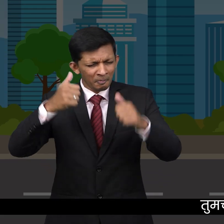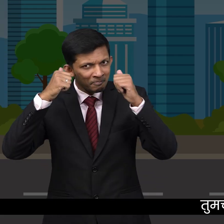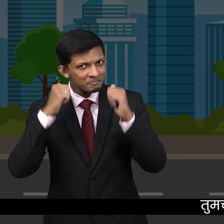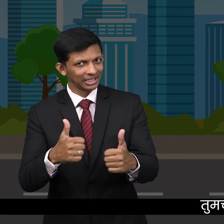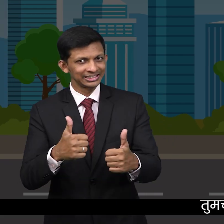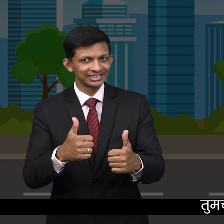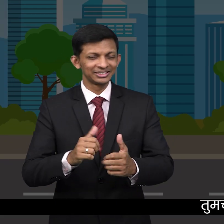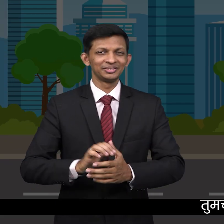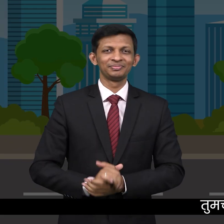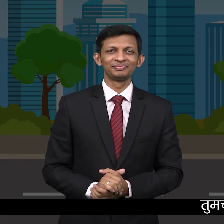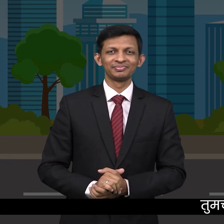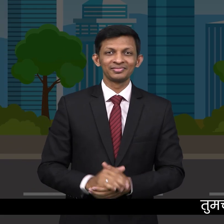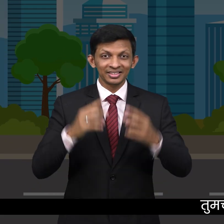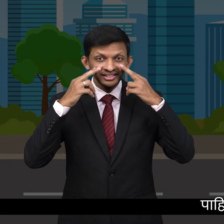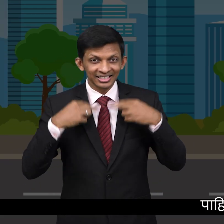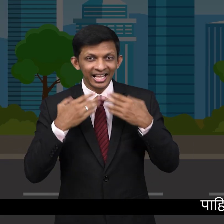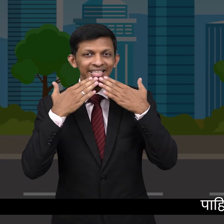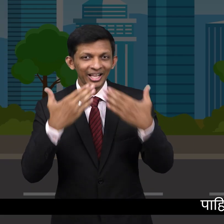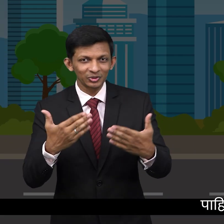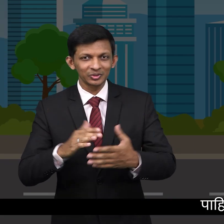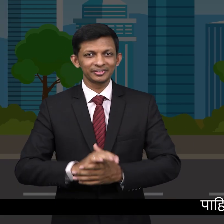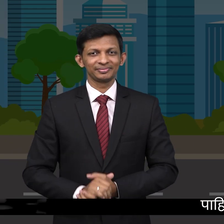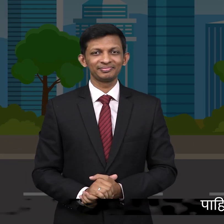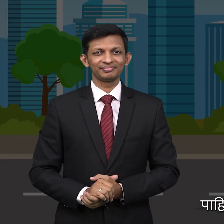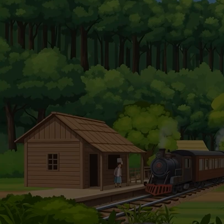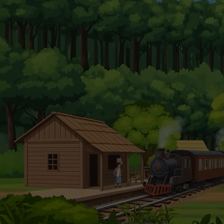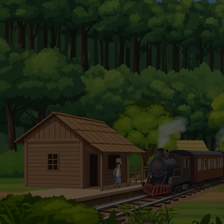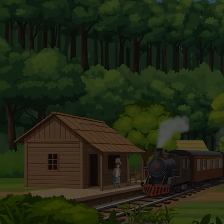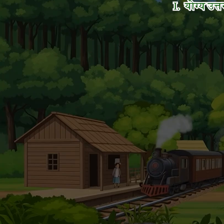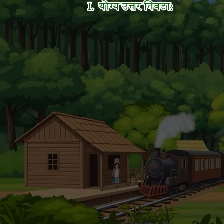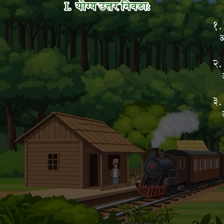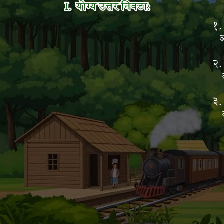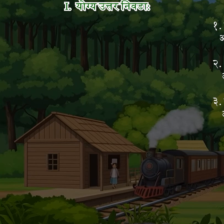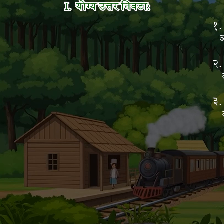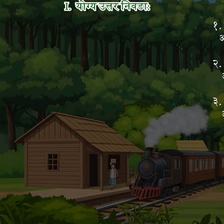दिवस शुभ जावो. पाहिल्याबद्दल धन्यवाद.